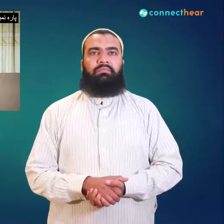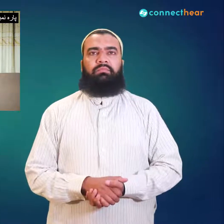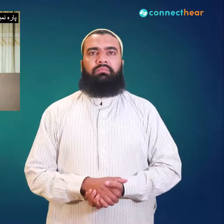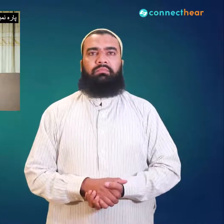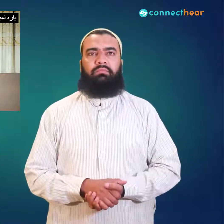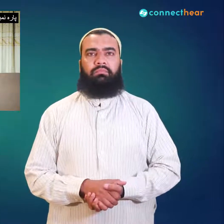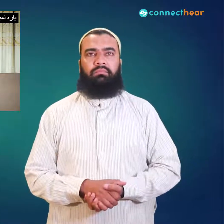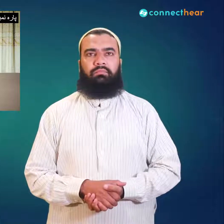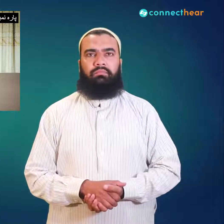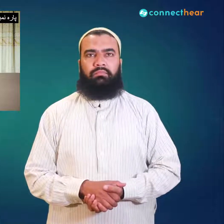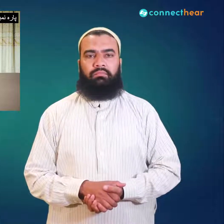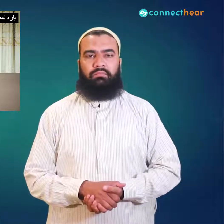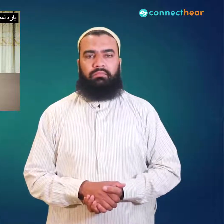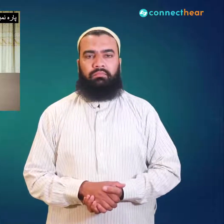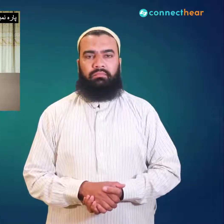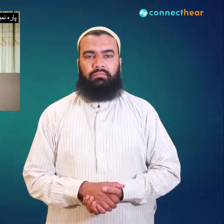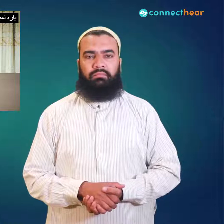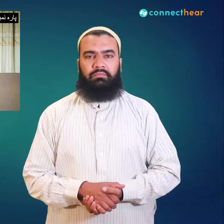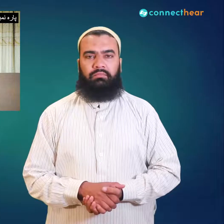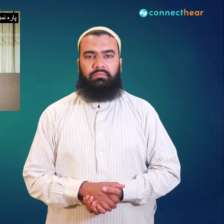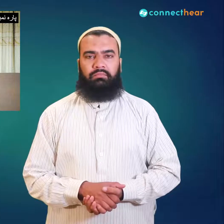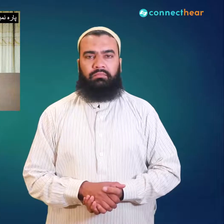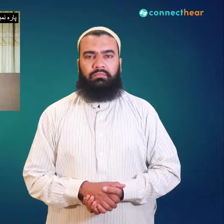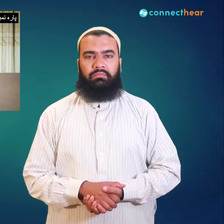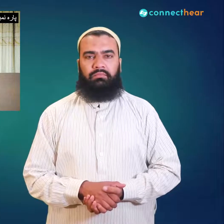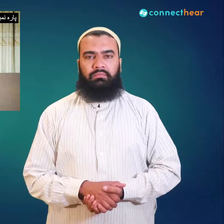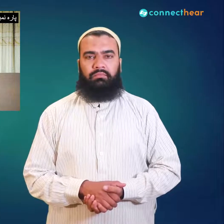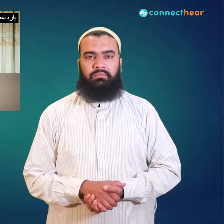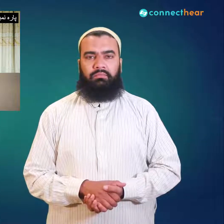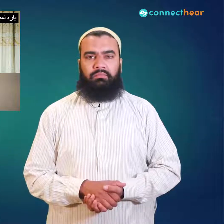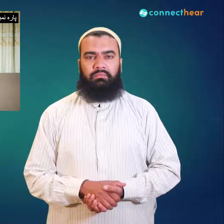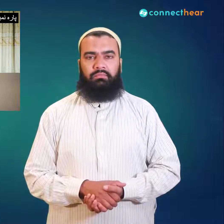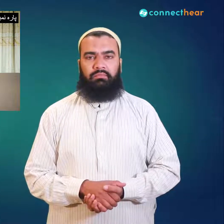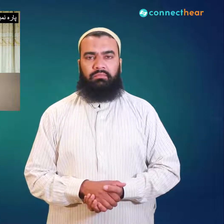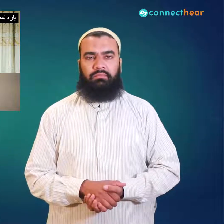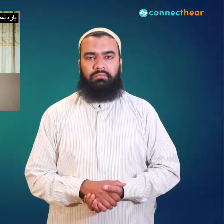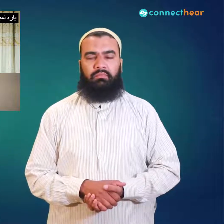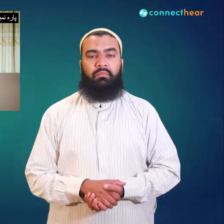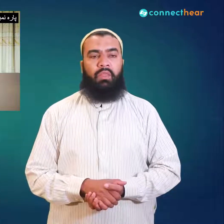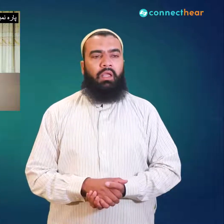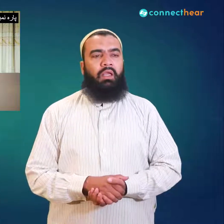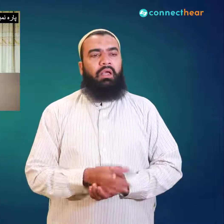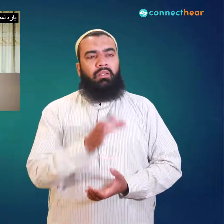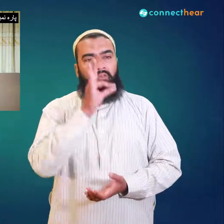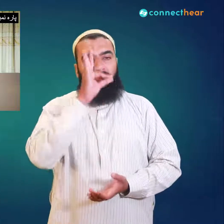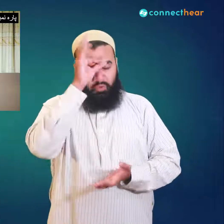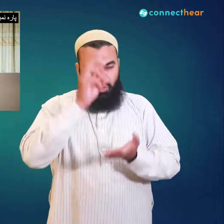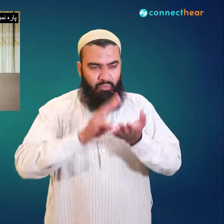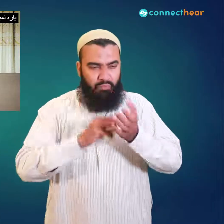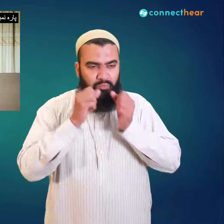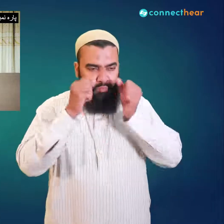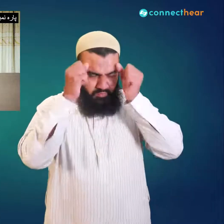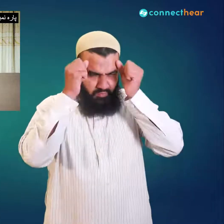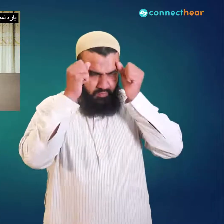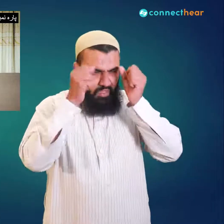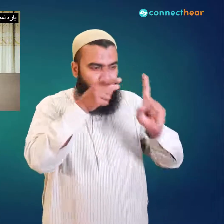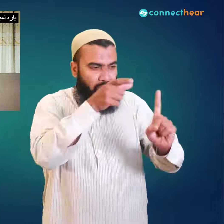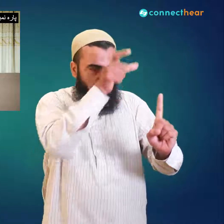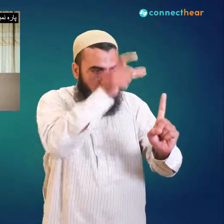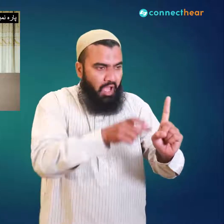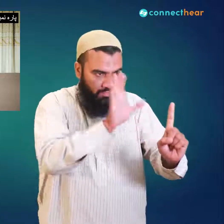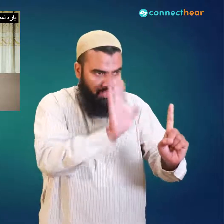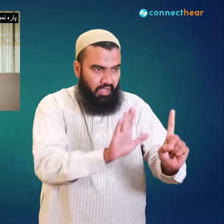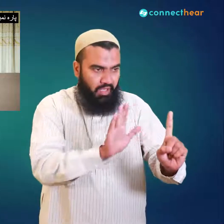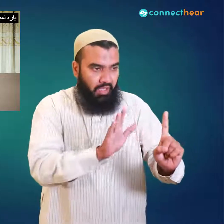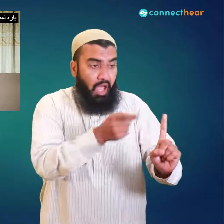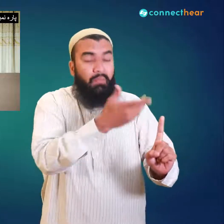نمبر 107 وَإِن يَمْسَسْكَ اللَّهُ بِضُرٍّ، اگر اللہ تمہیں کوئی تکلیف پہنچائے تو